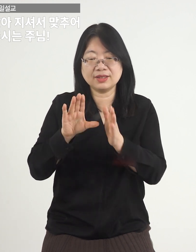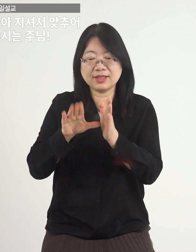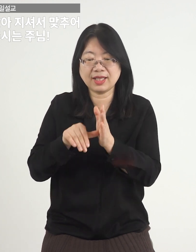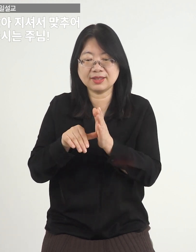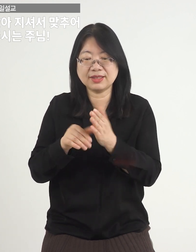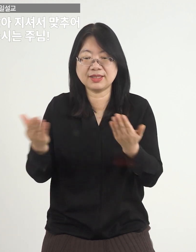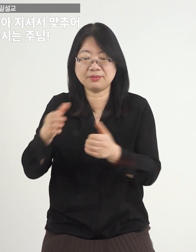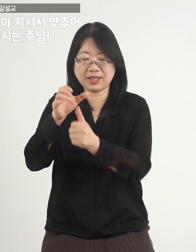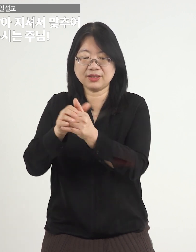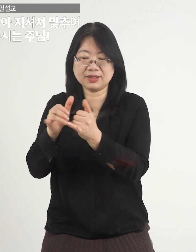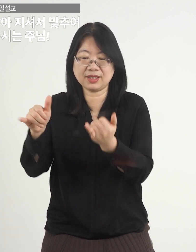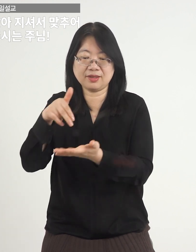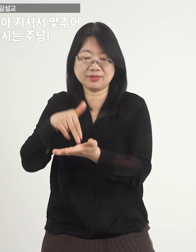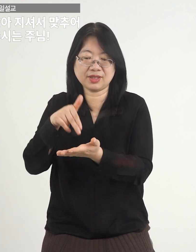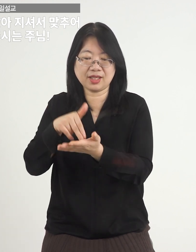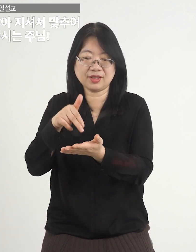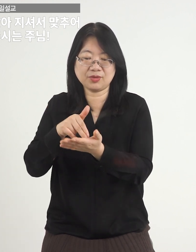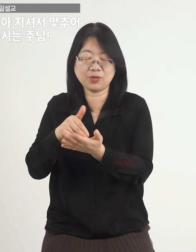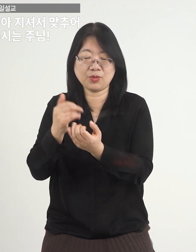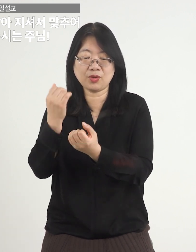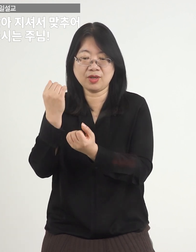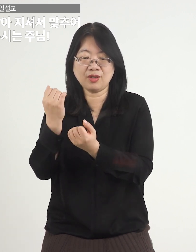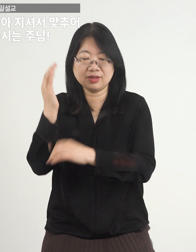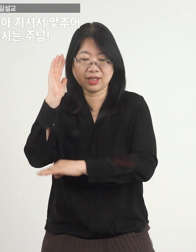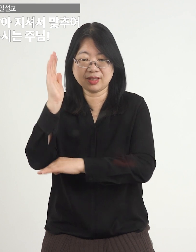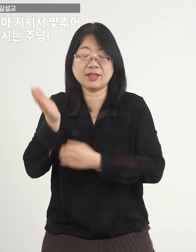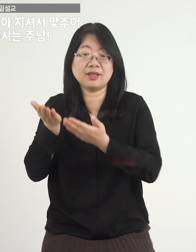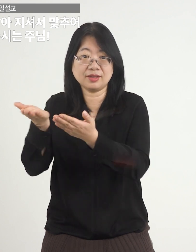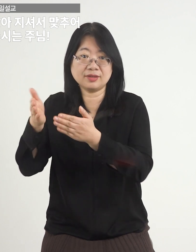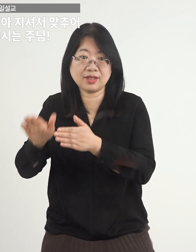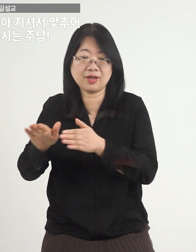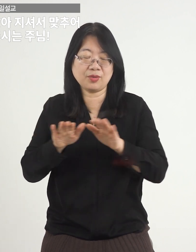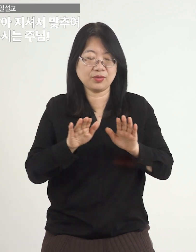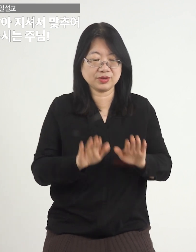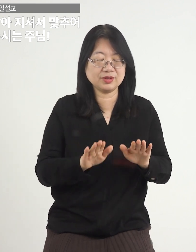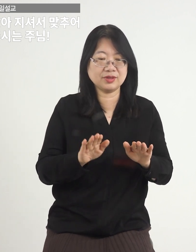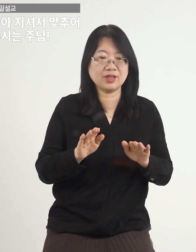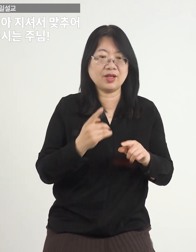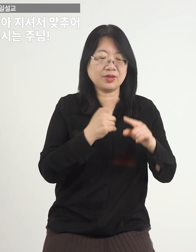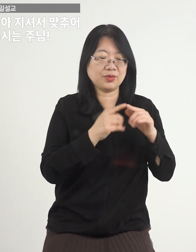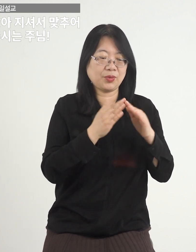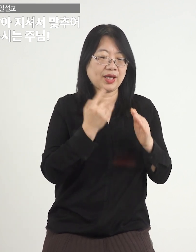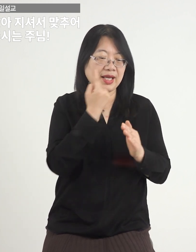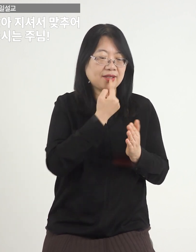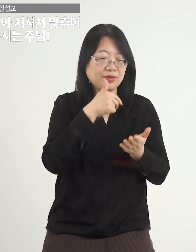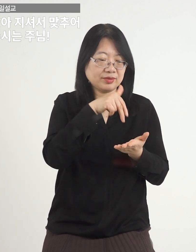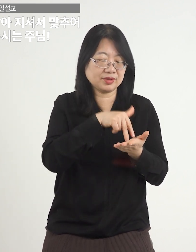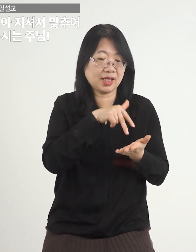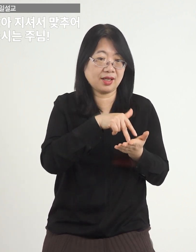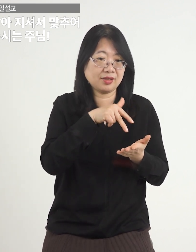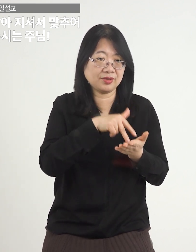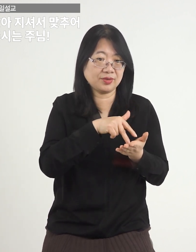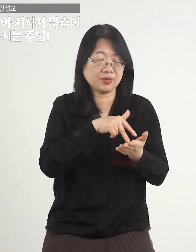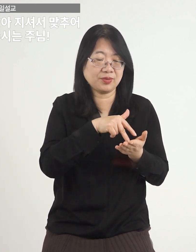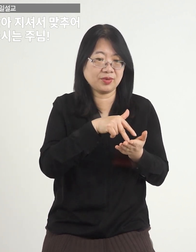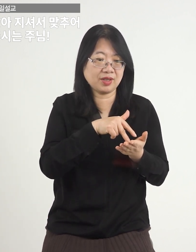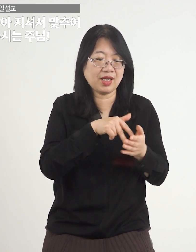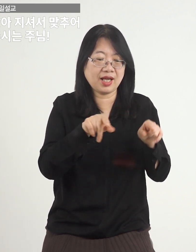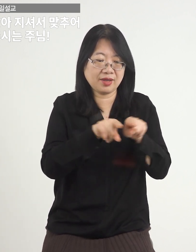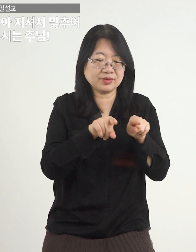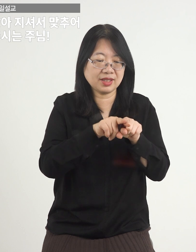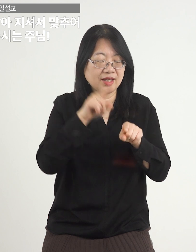차원에서 접근했다면 오늘은 이 본문을 교회론적 차원에서 한번 우리가